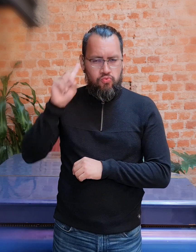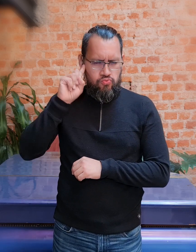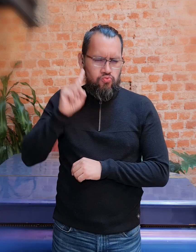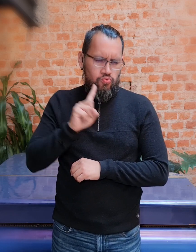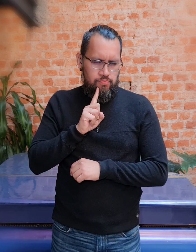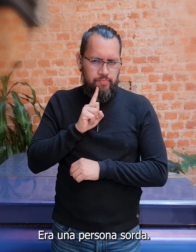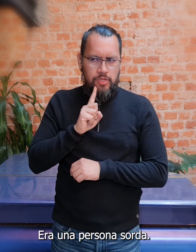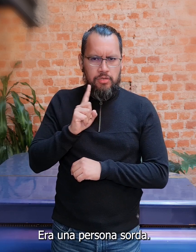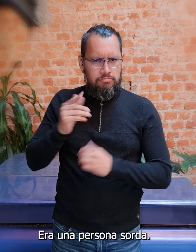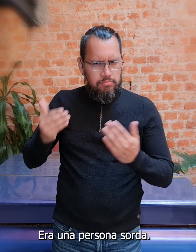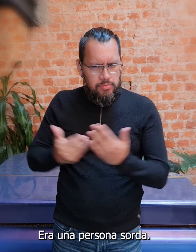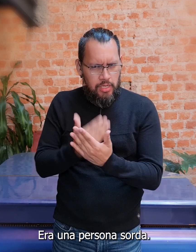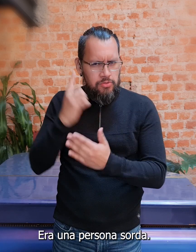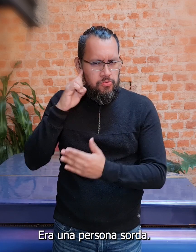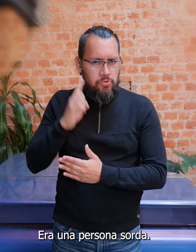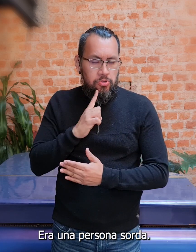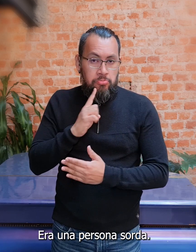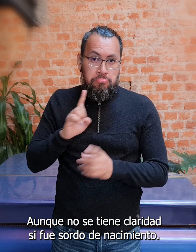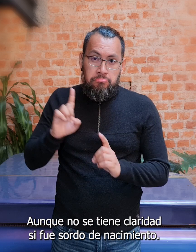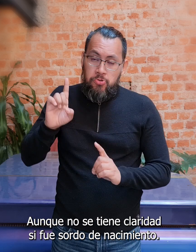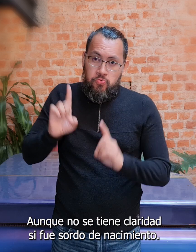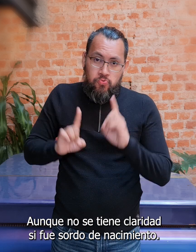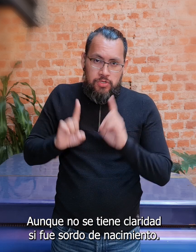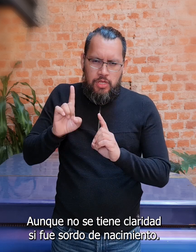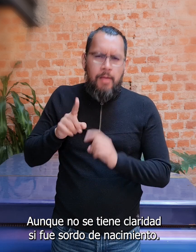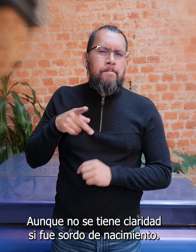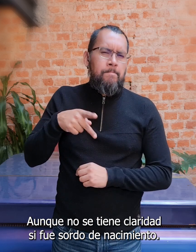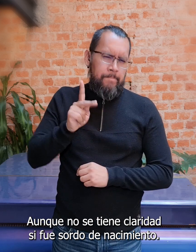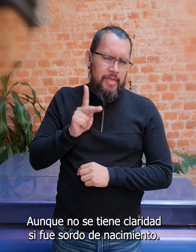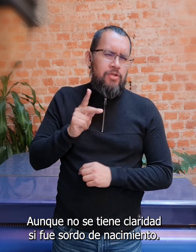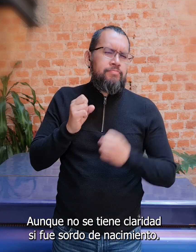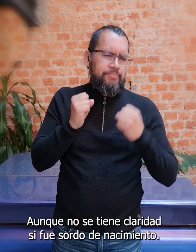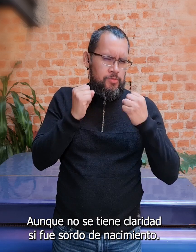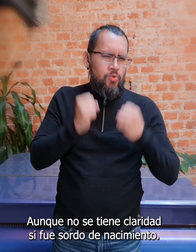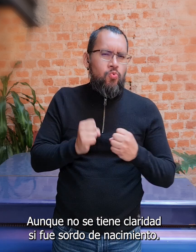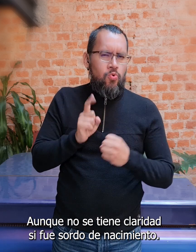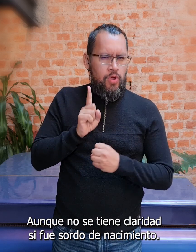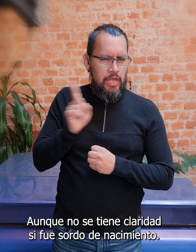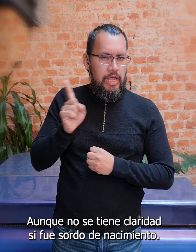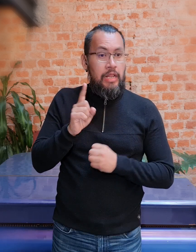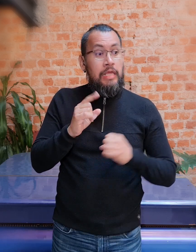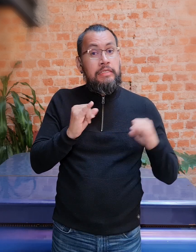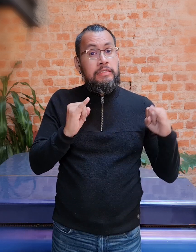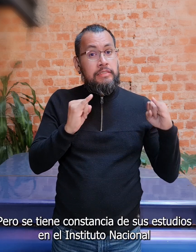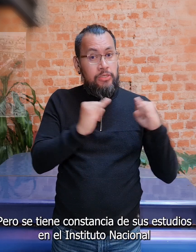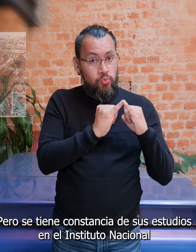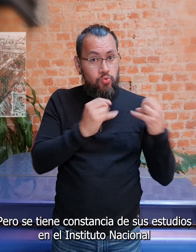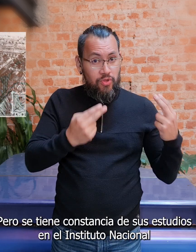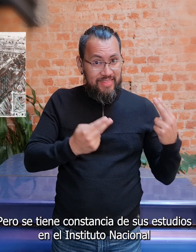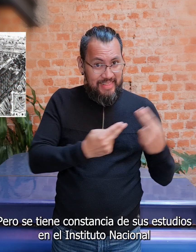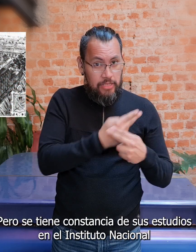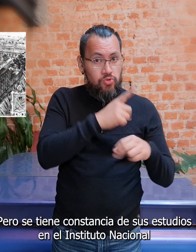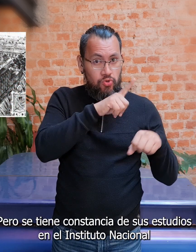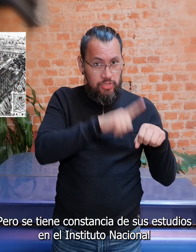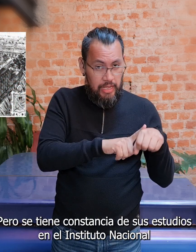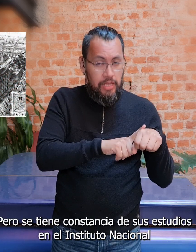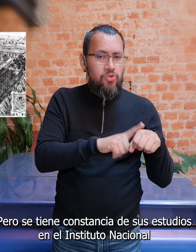Era una persona sorda, aunque no se tiene claridad si fue sordo de nacimiento, pero se tiene constancia de sus